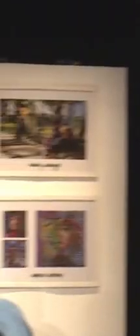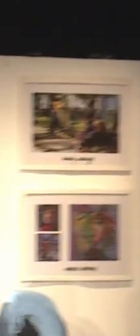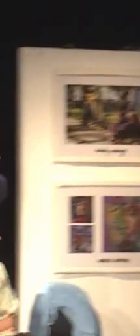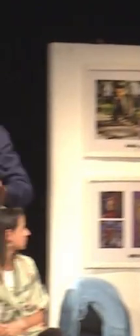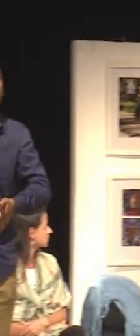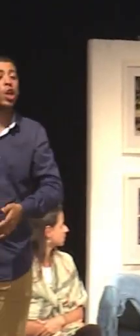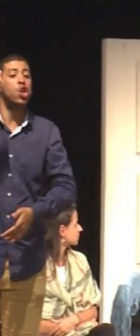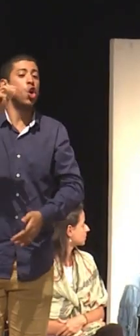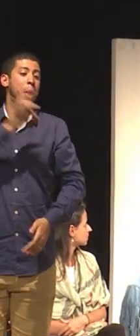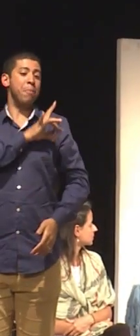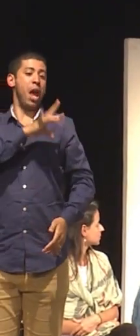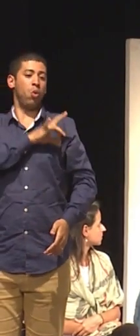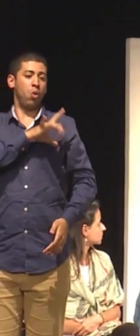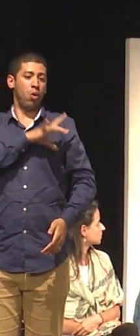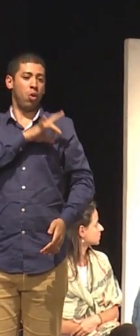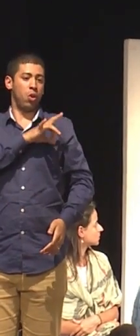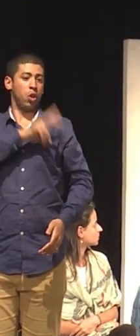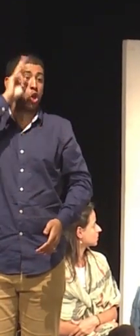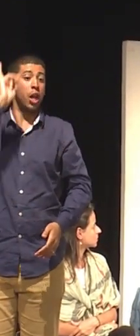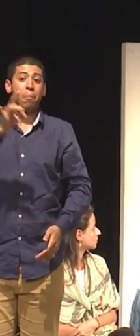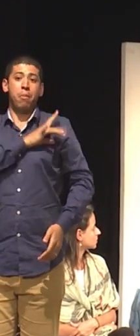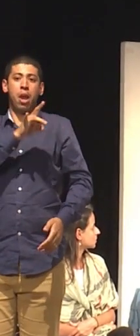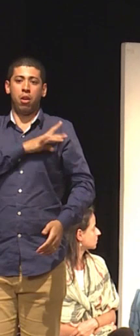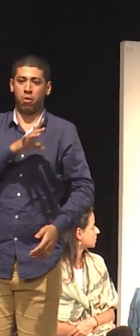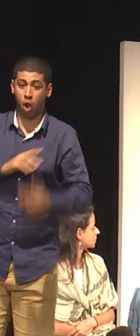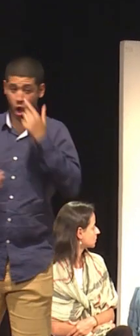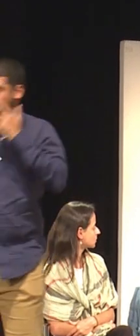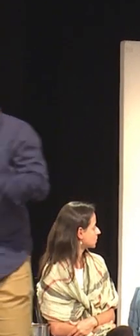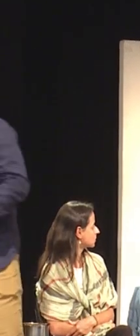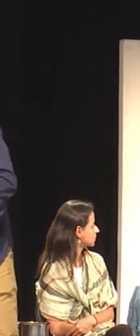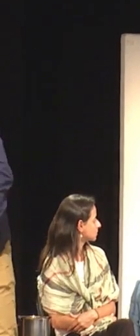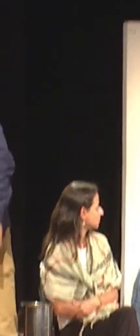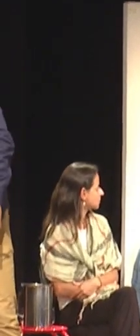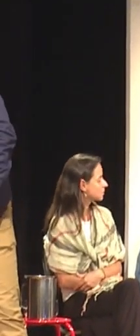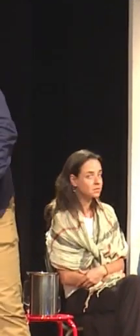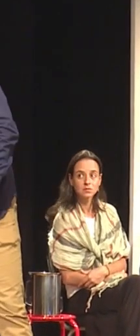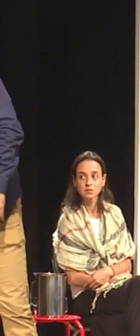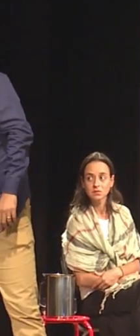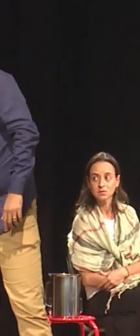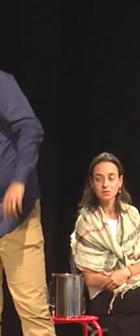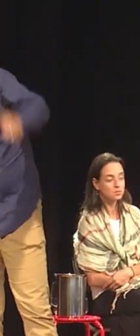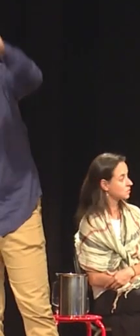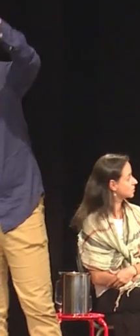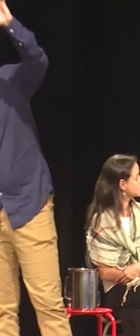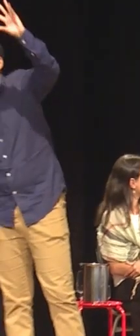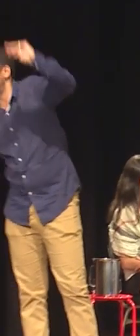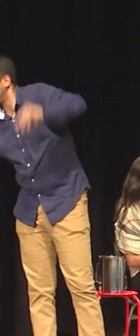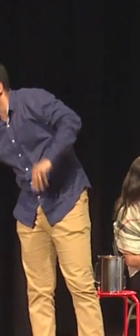Então, é uma atividade sobre a história do medo, contando a história do medo. Qual é o seu medo?